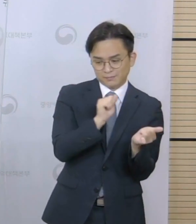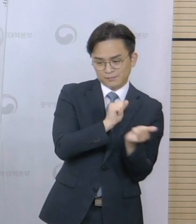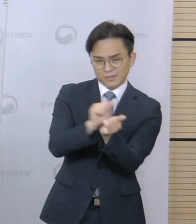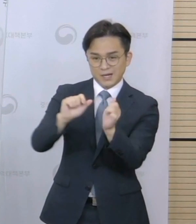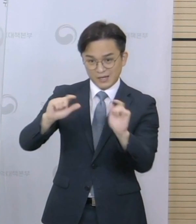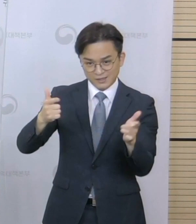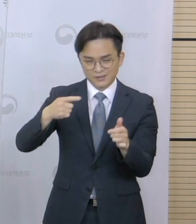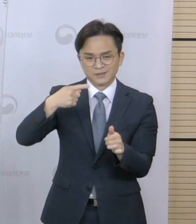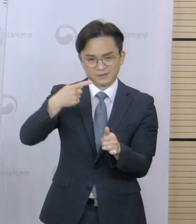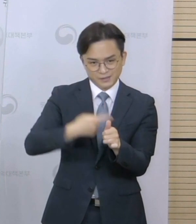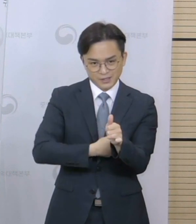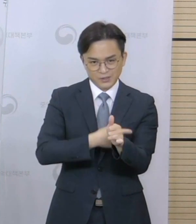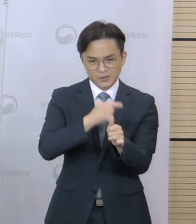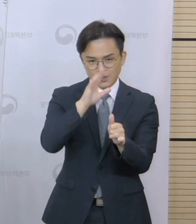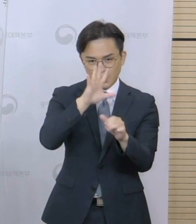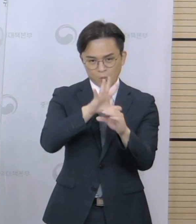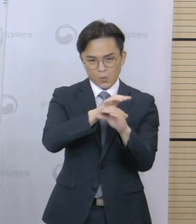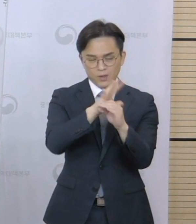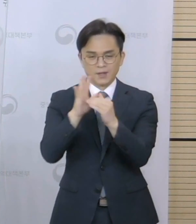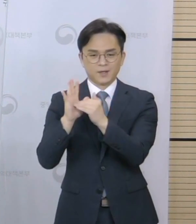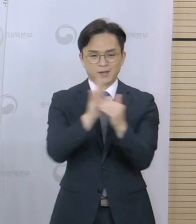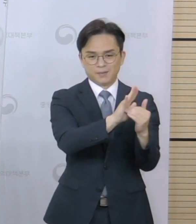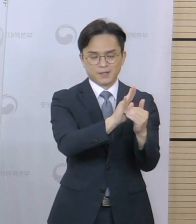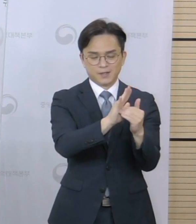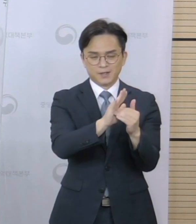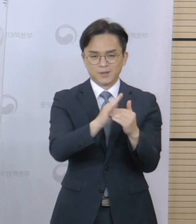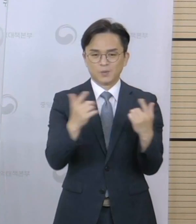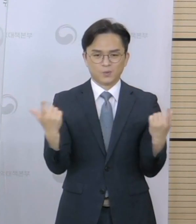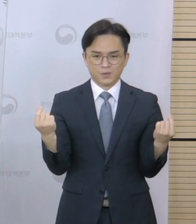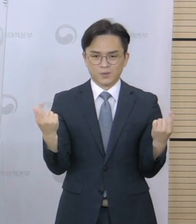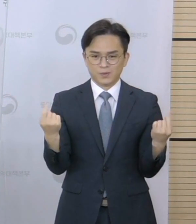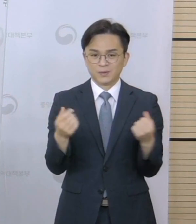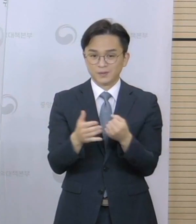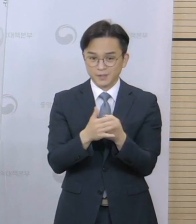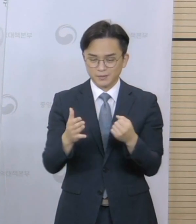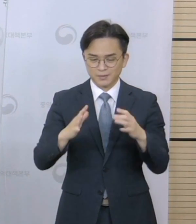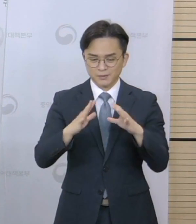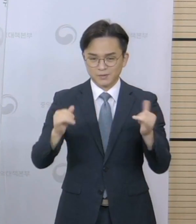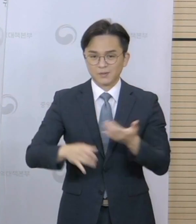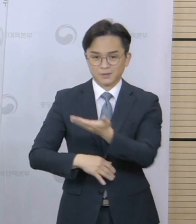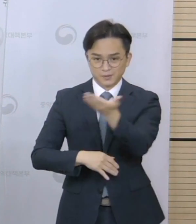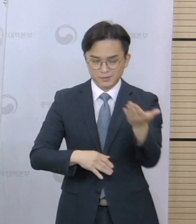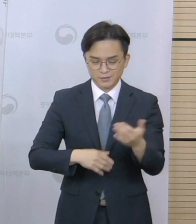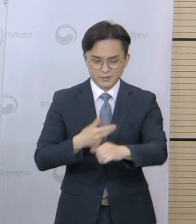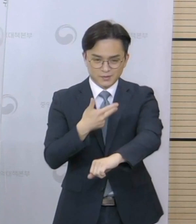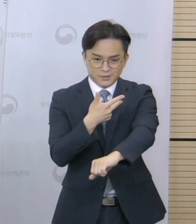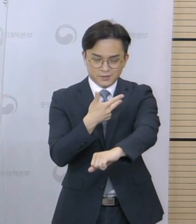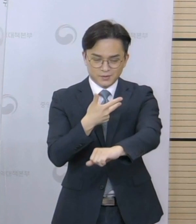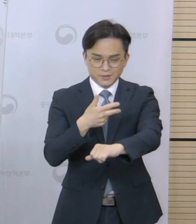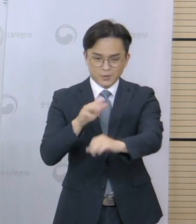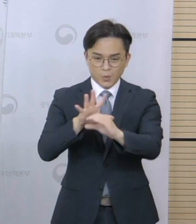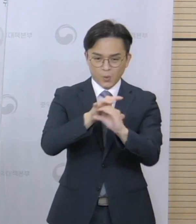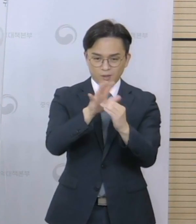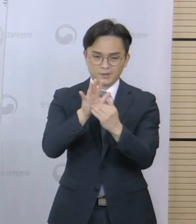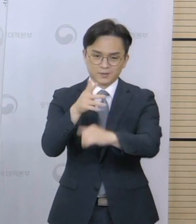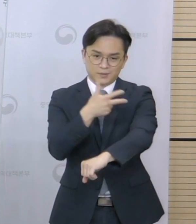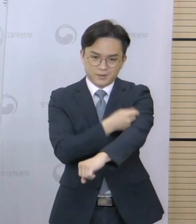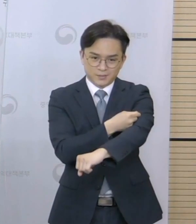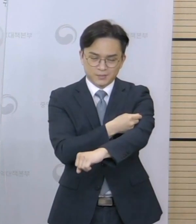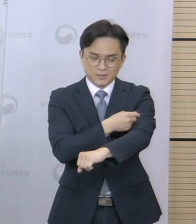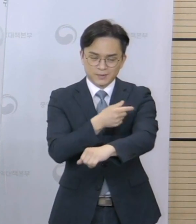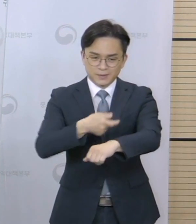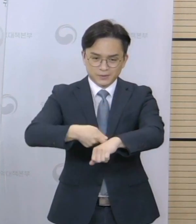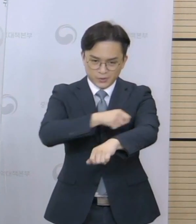가능 하게 되는 부분이 있으므로 그 후 민 여러분들께서는 보다 적극적으로 예방접종의 참여해 주실 것을 특히